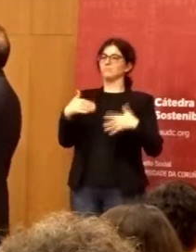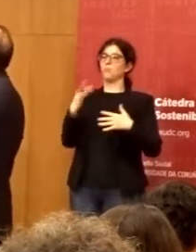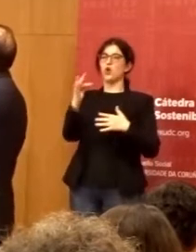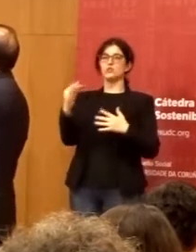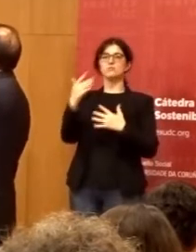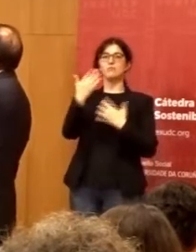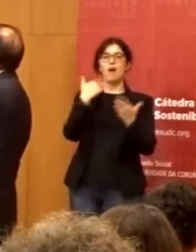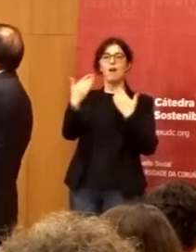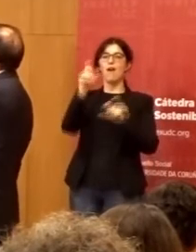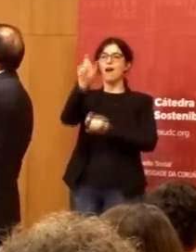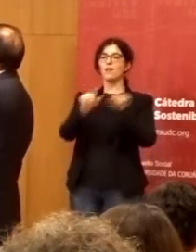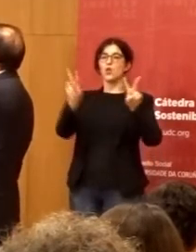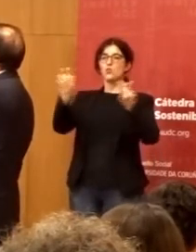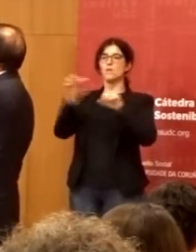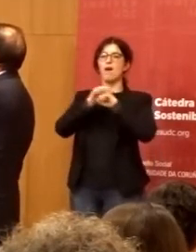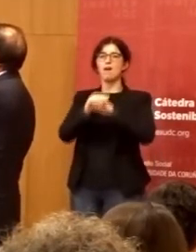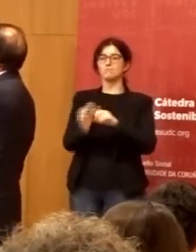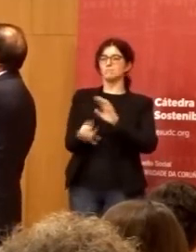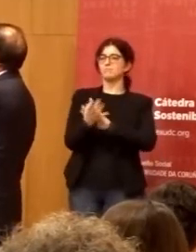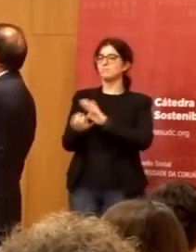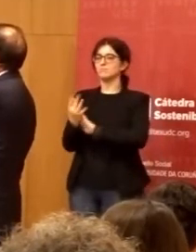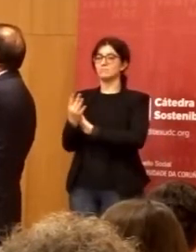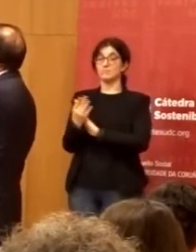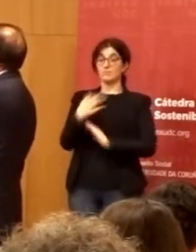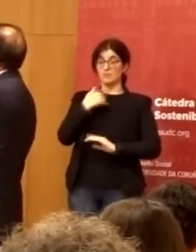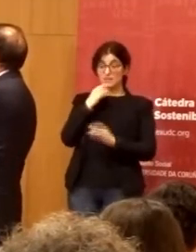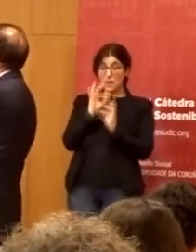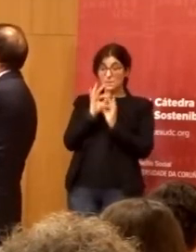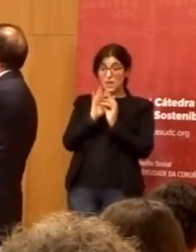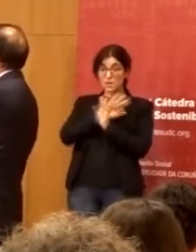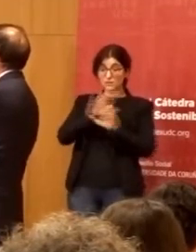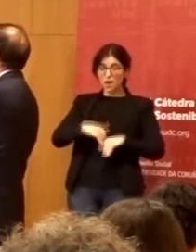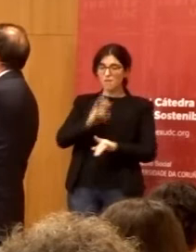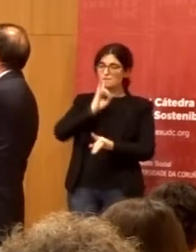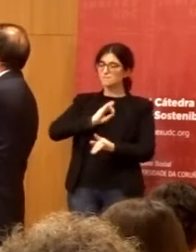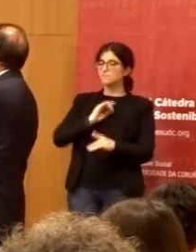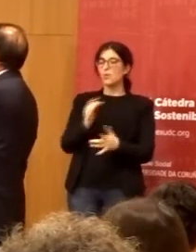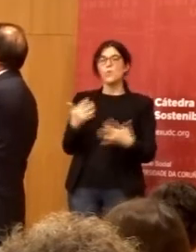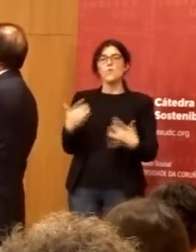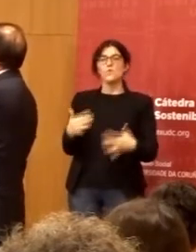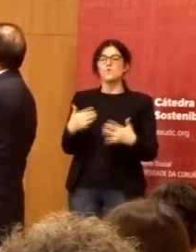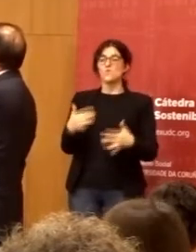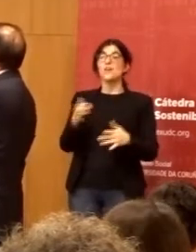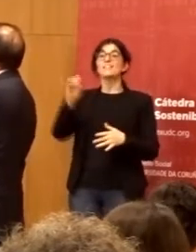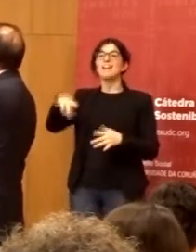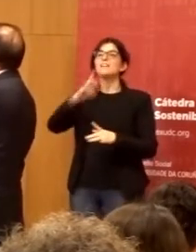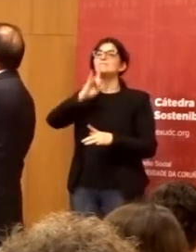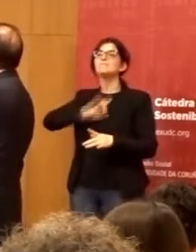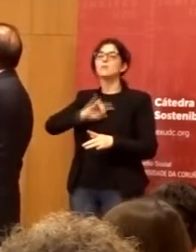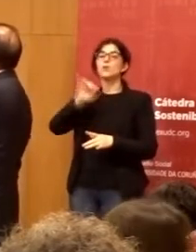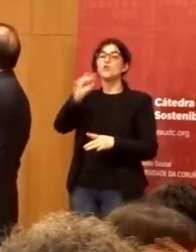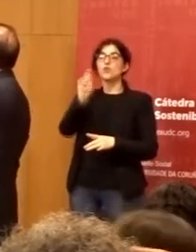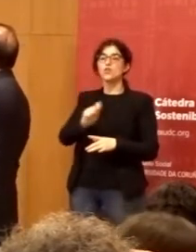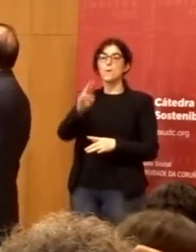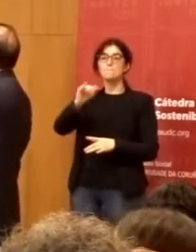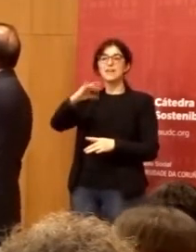amistades. Pero la cosa no acaba aquí. A finales de septiembre recibo otra llamada súper esperada. Era la Fundación Juan Peral de